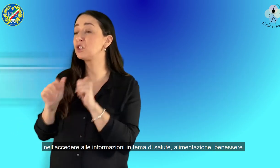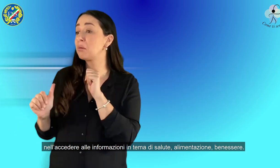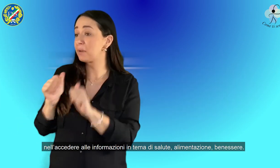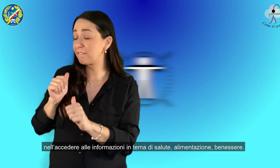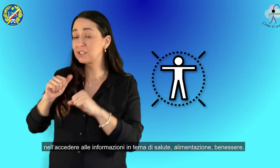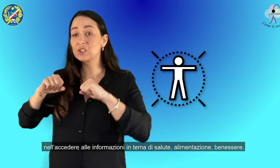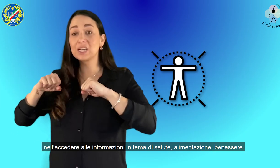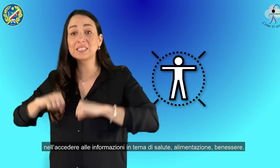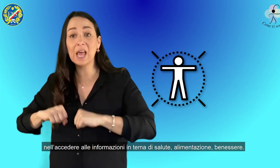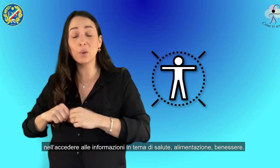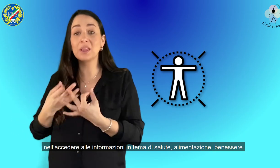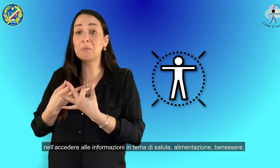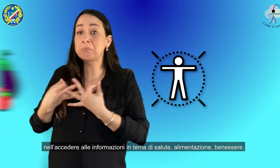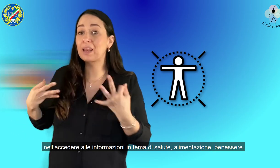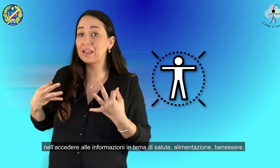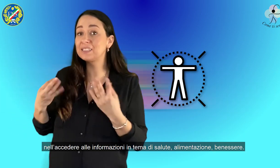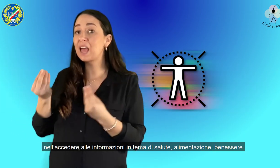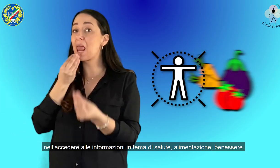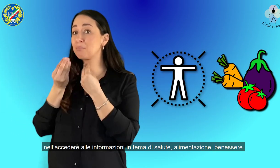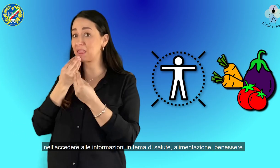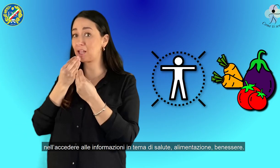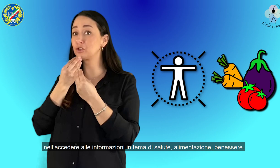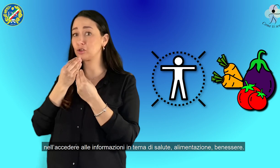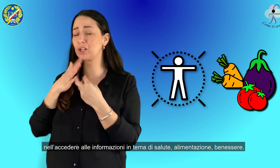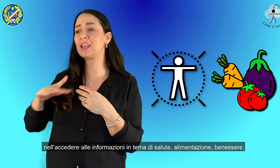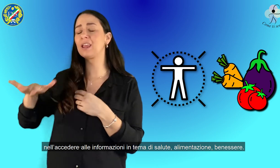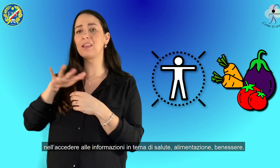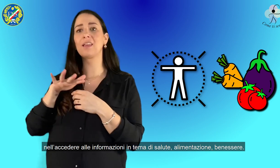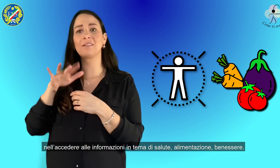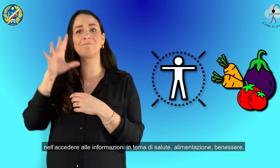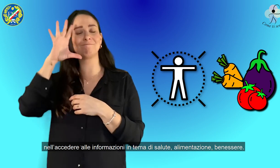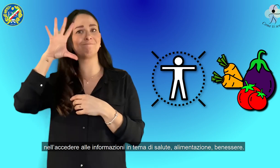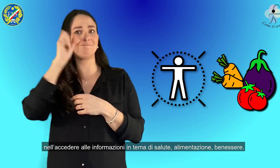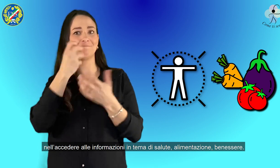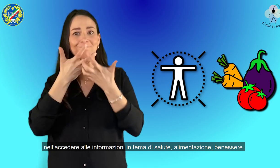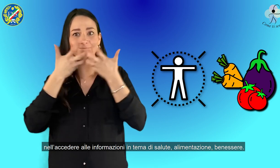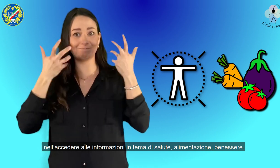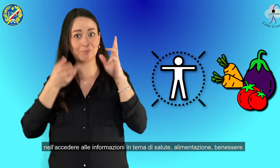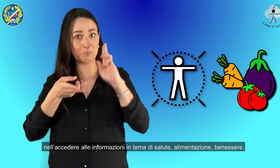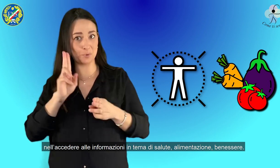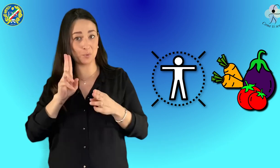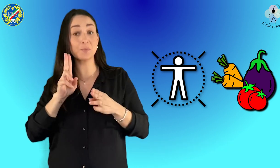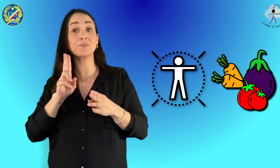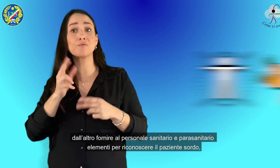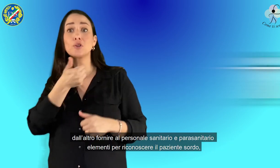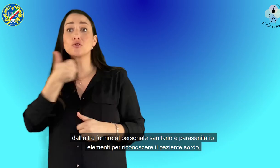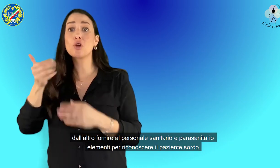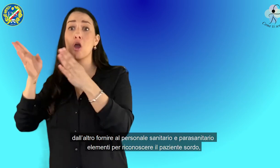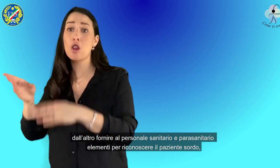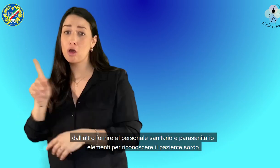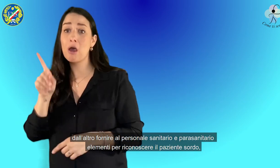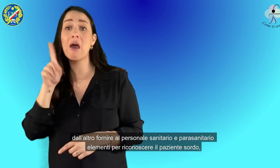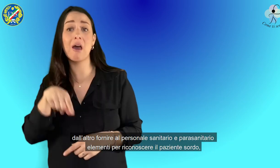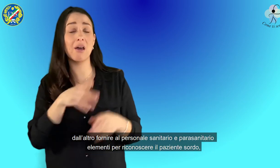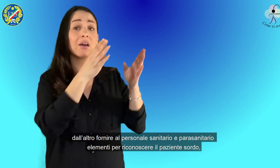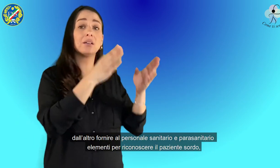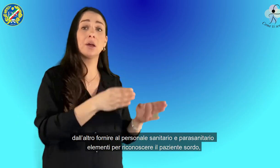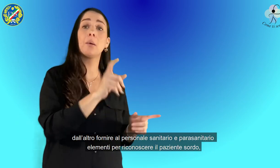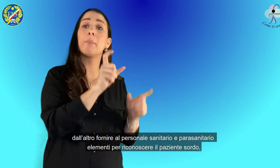informazioni in tema di salute, alimentazione, benessere. Dall'altro, fornire al personale sanitario e parasanitario elementi per